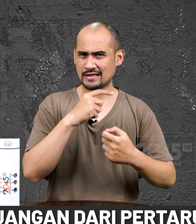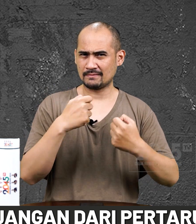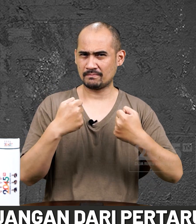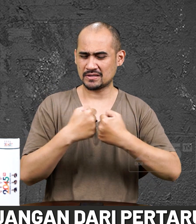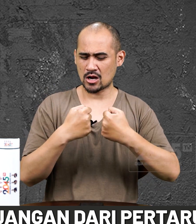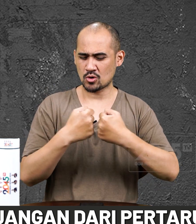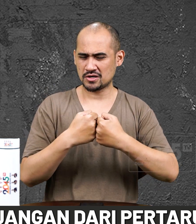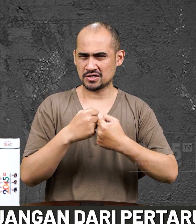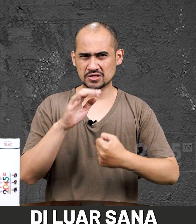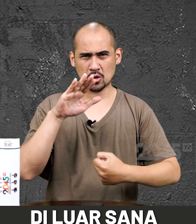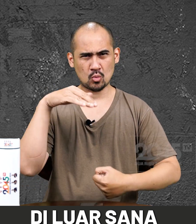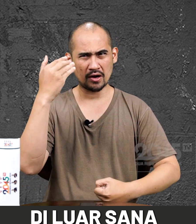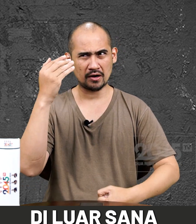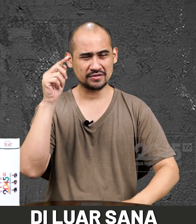sana.